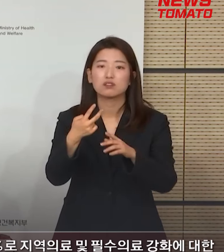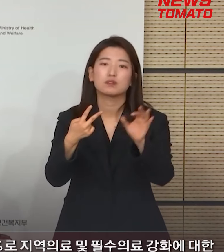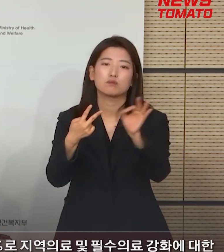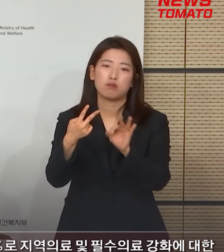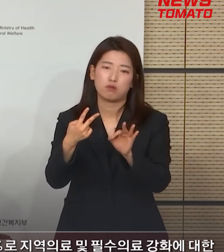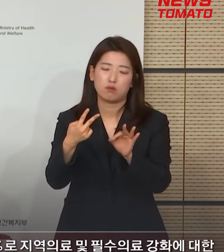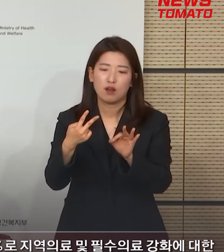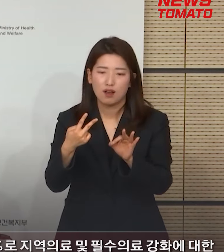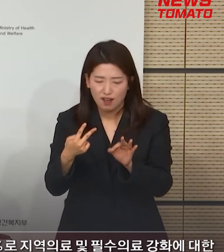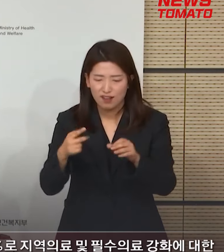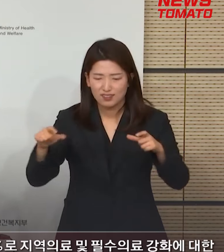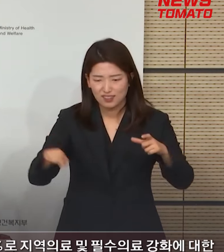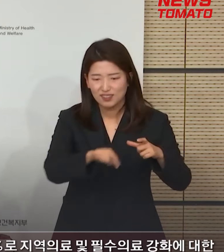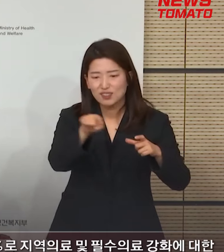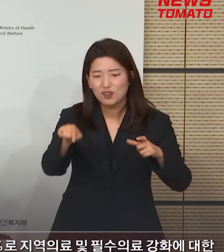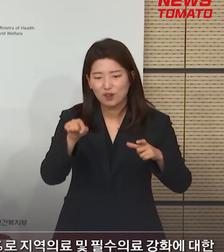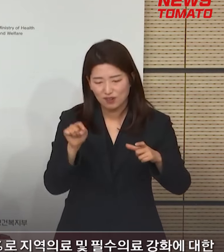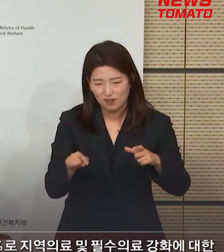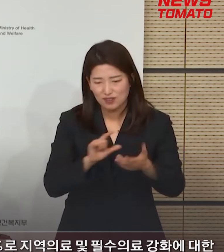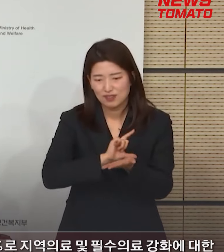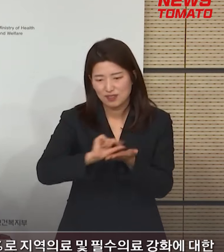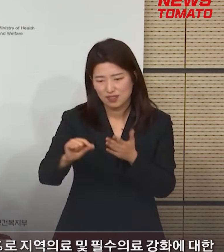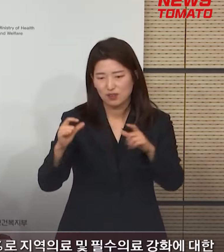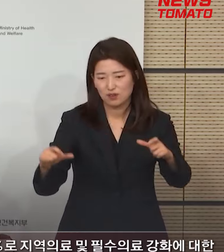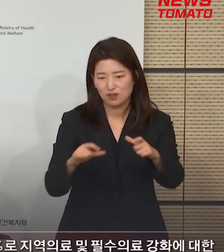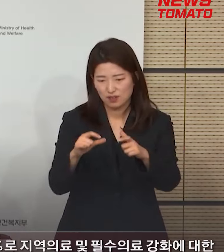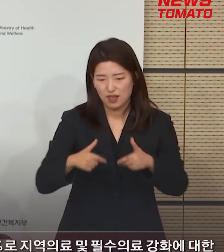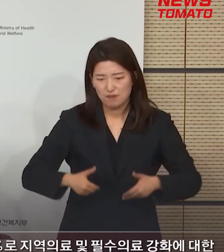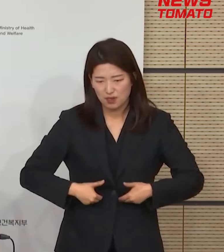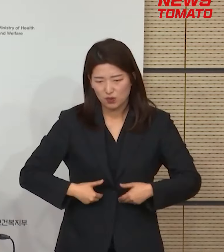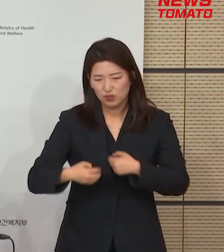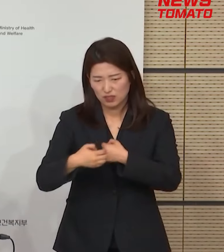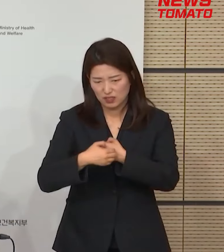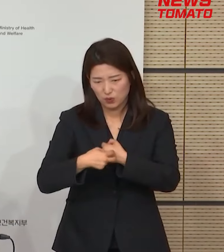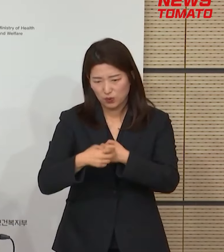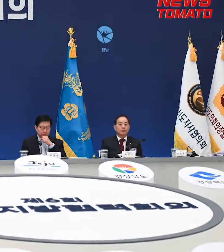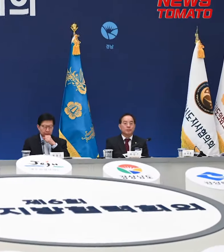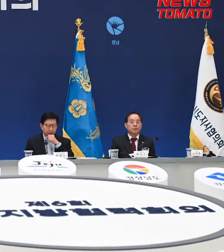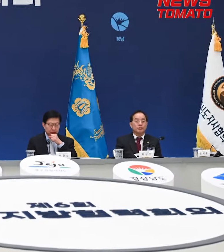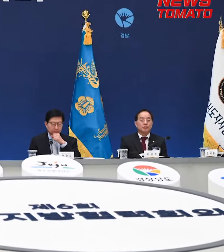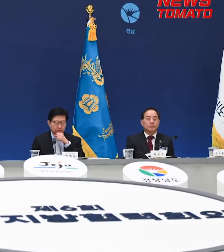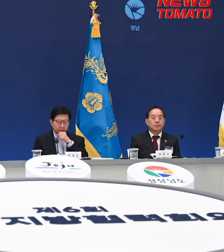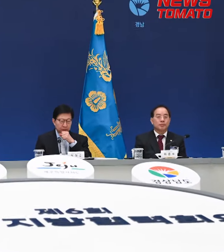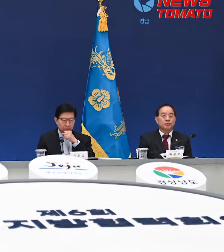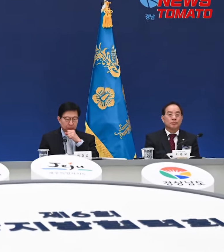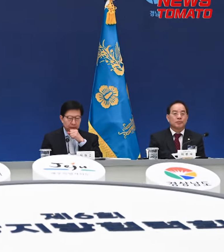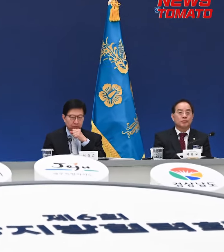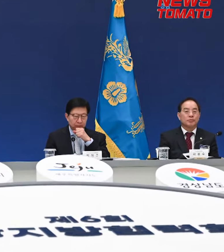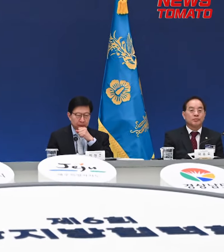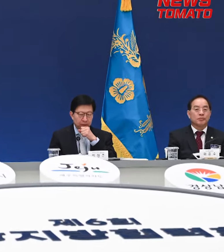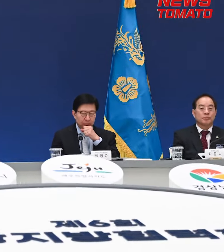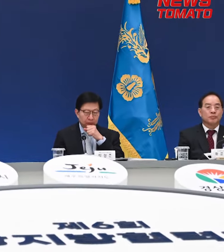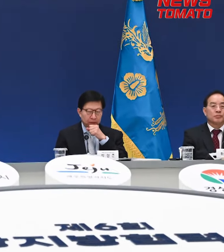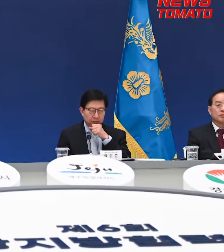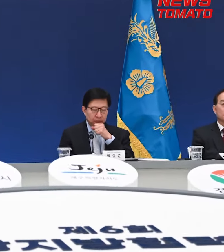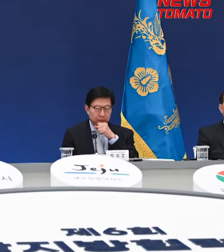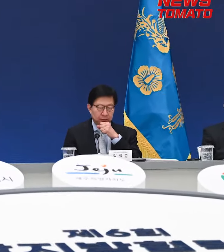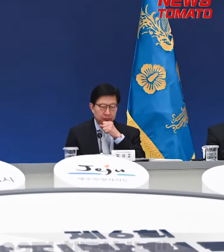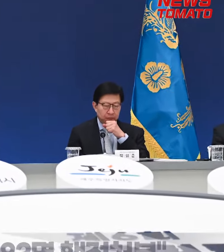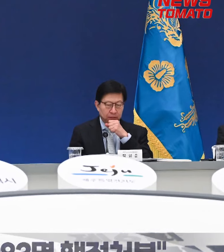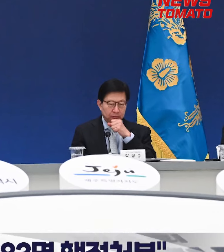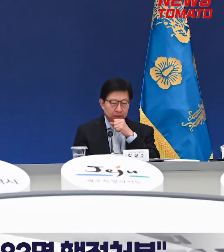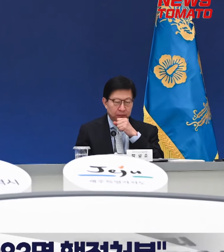대한 지역의 강력한 희망을 표시한 것으로 풀이됩니다 정부는 현장 방문을 통해 전공의 이탈자들이 부제